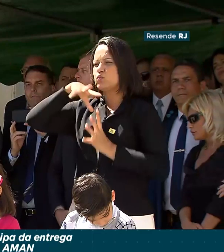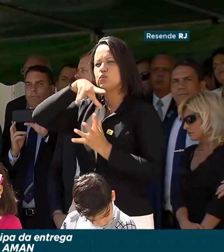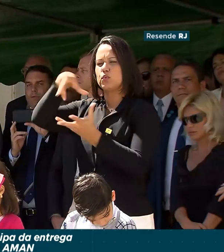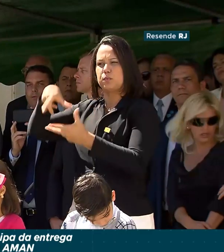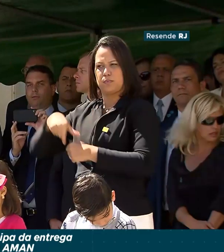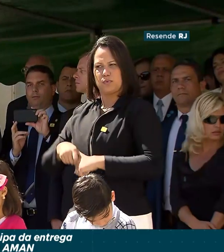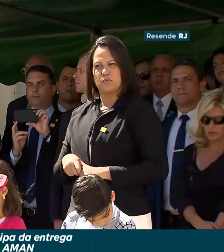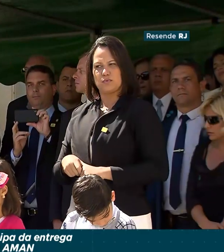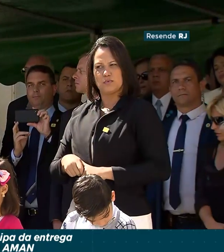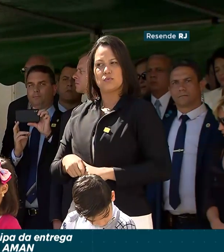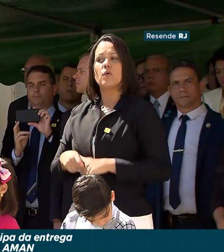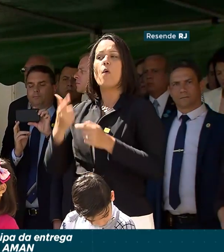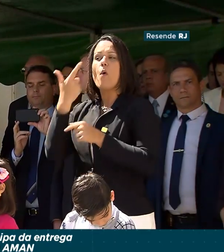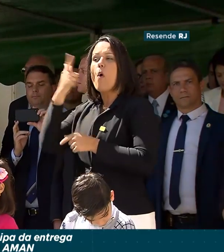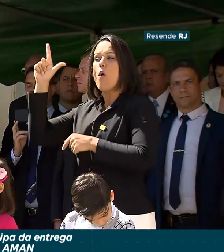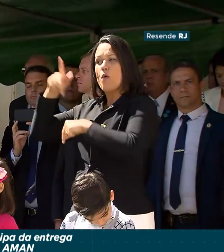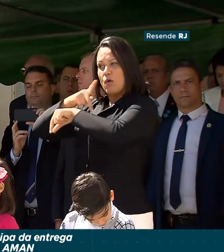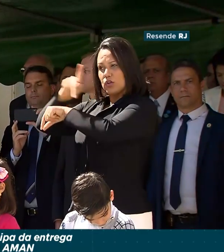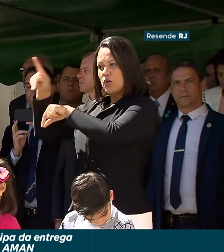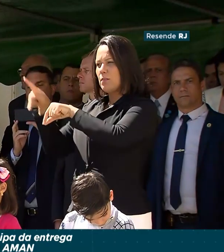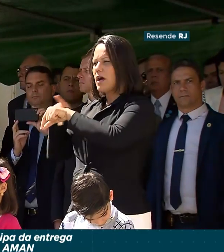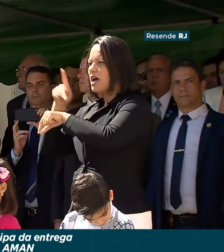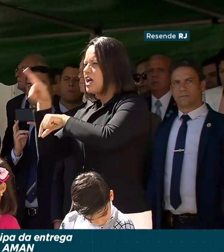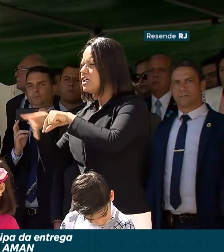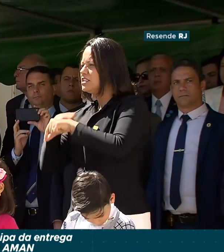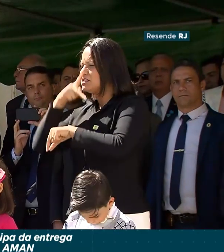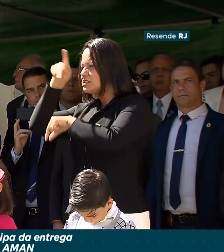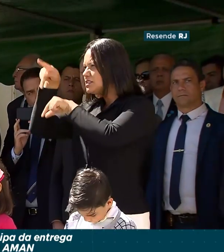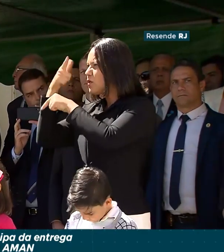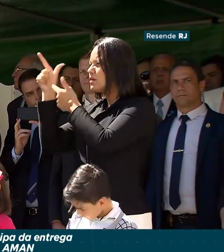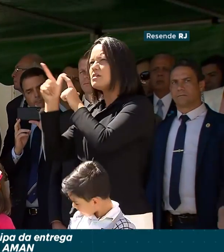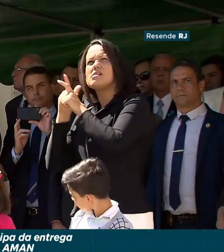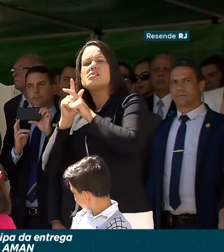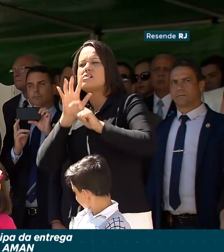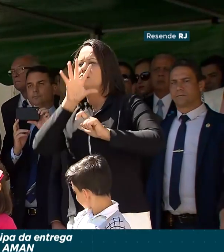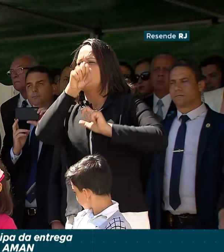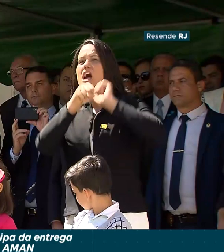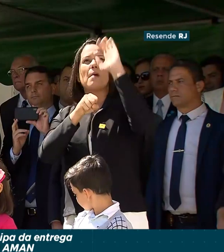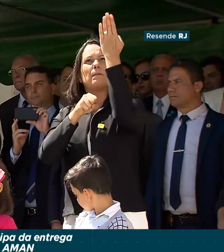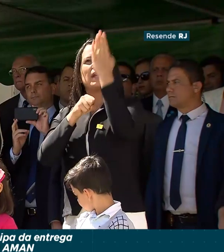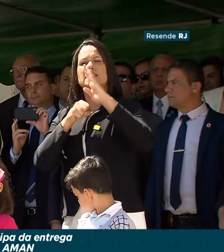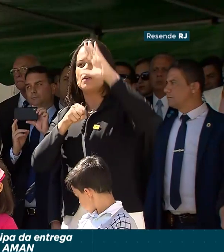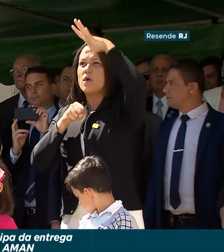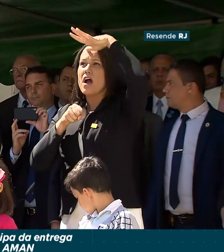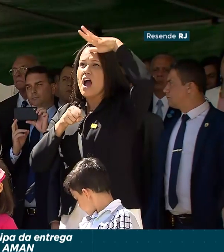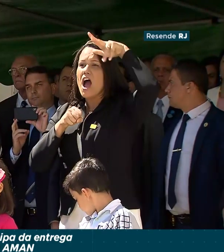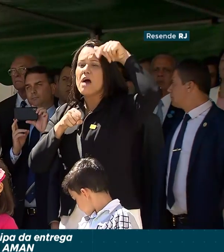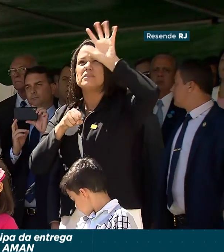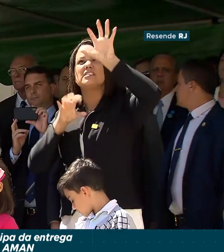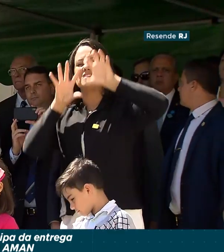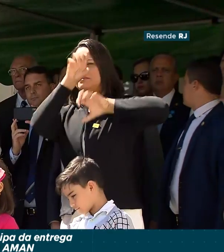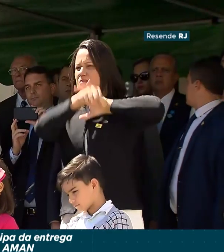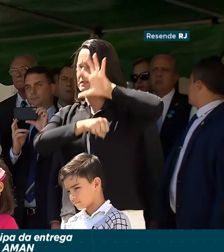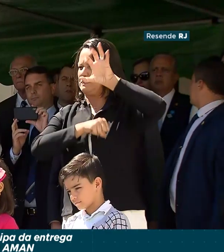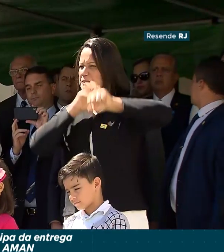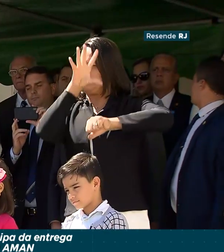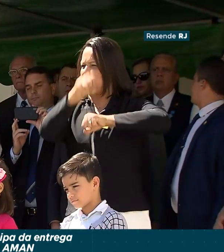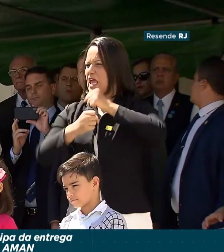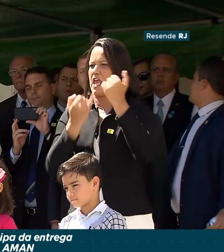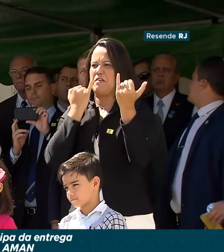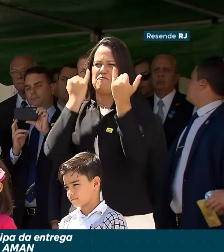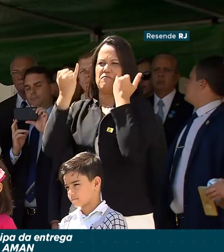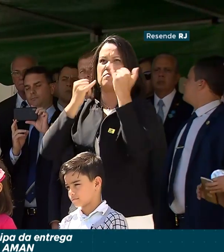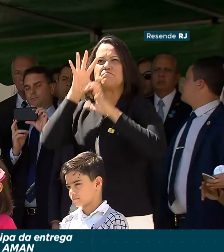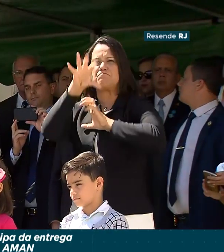toa que outros países cada vez mais tentam ganhar a guerra da